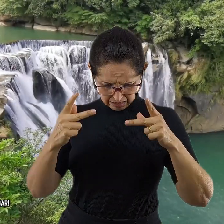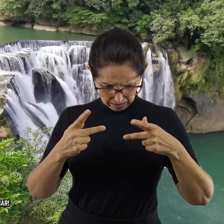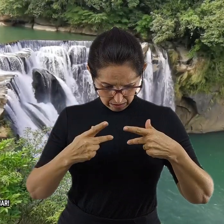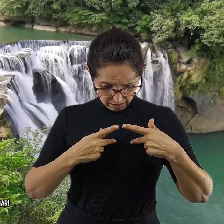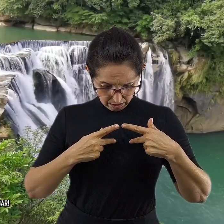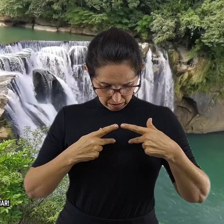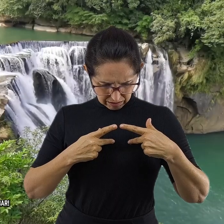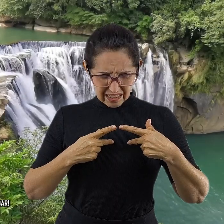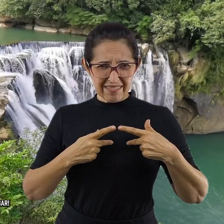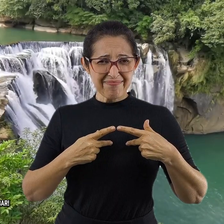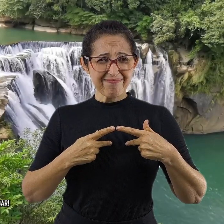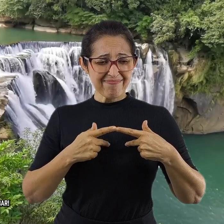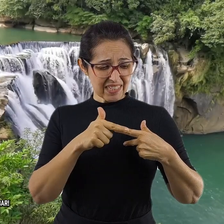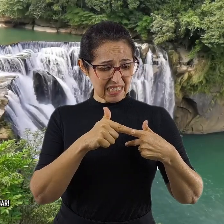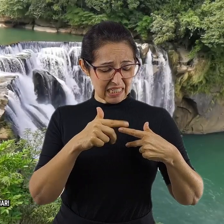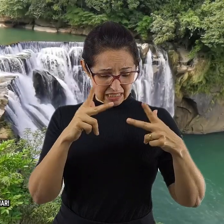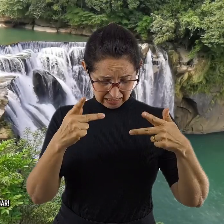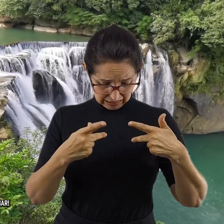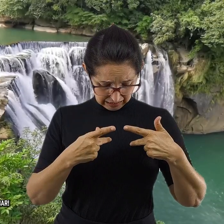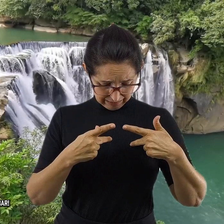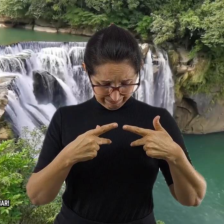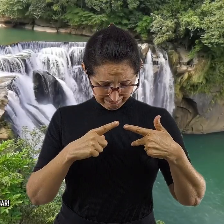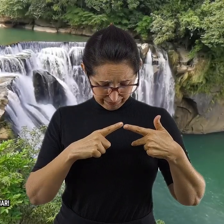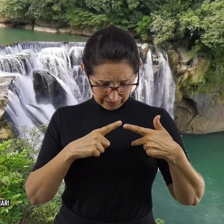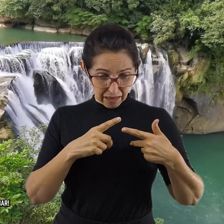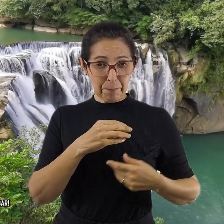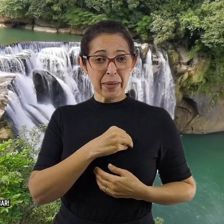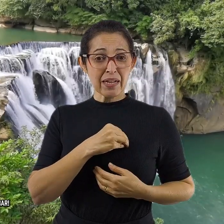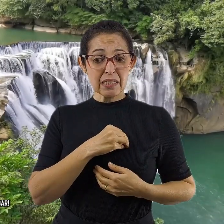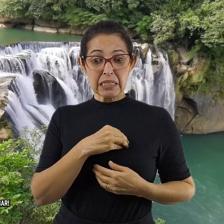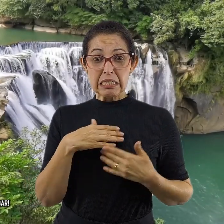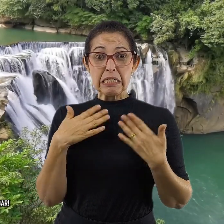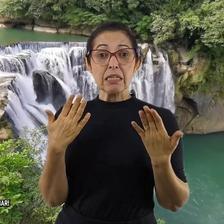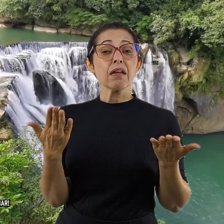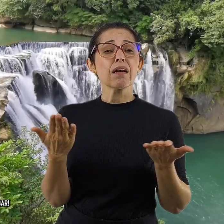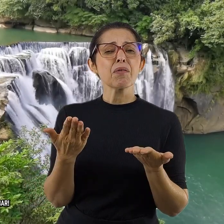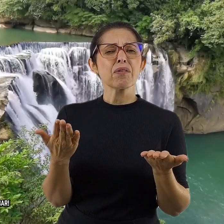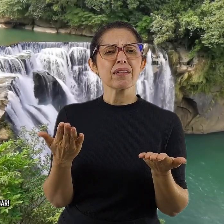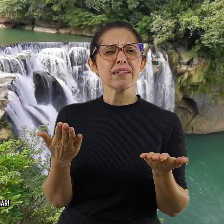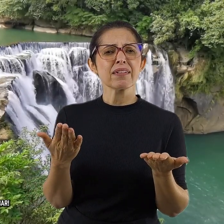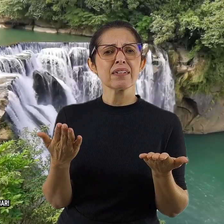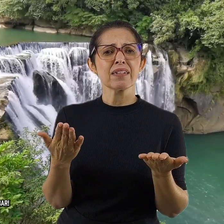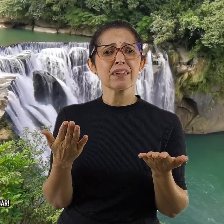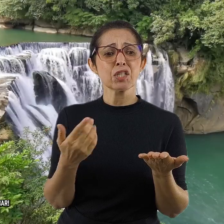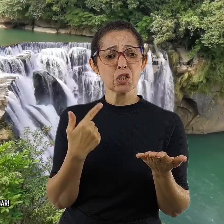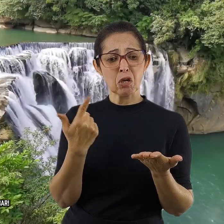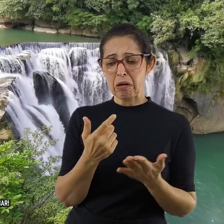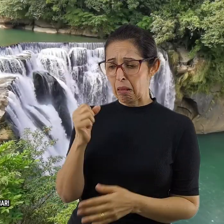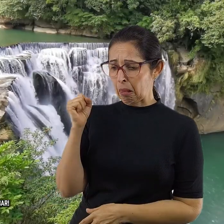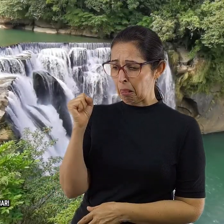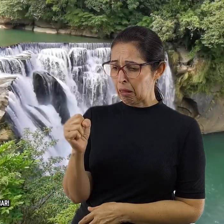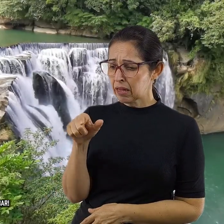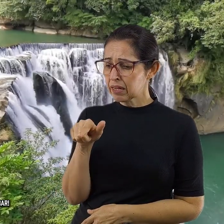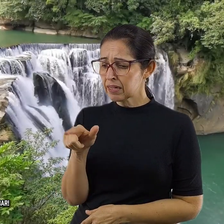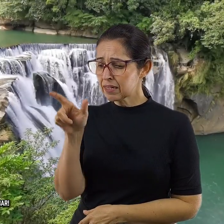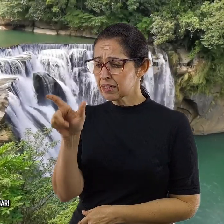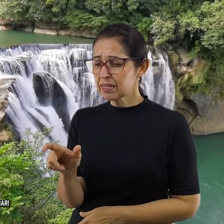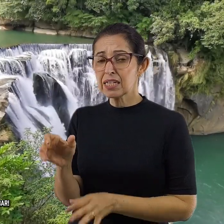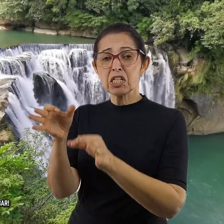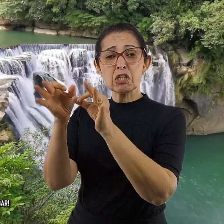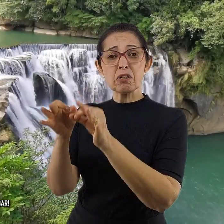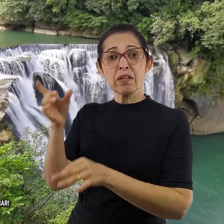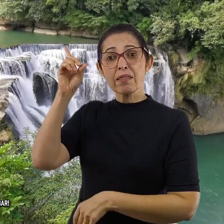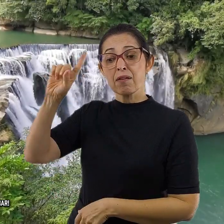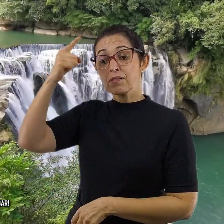e viram o quê? O pecado. E agora? Nós crucificamos o justo.